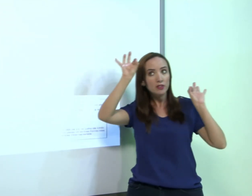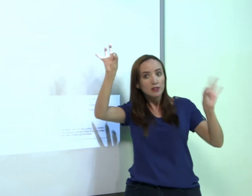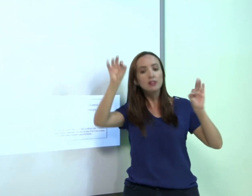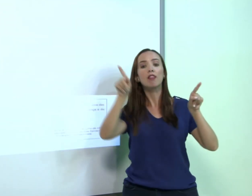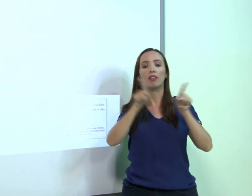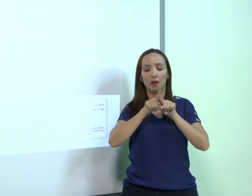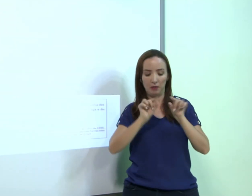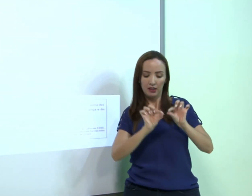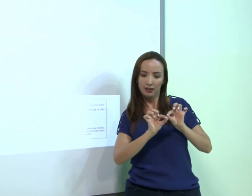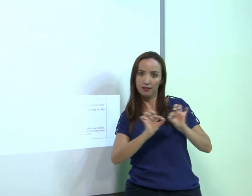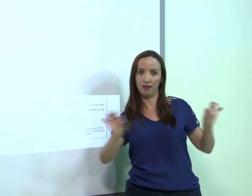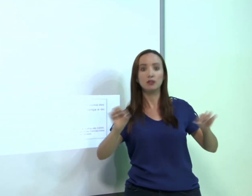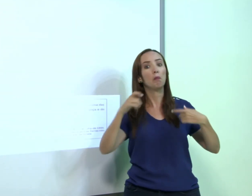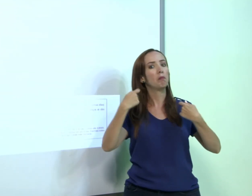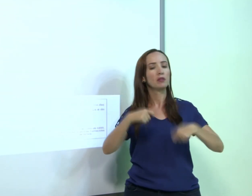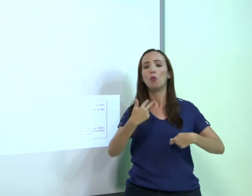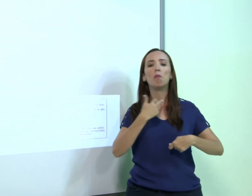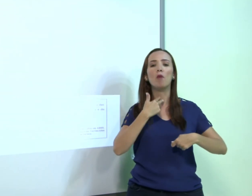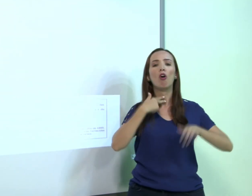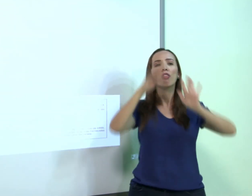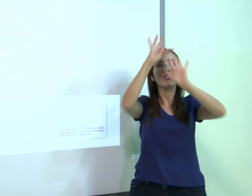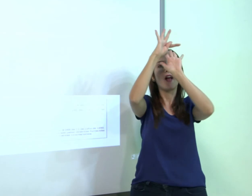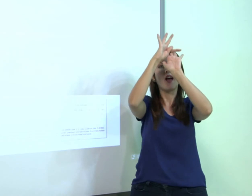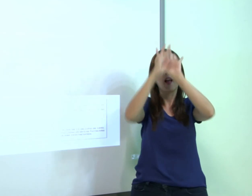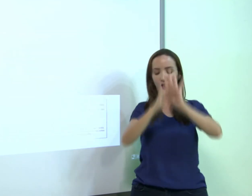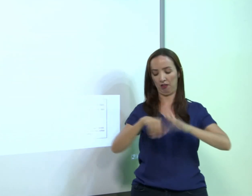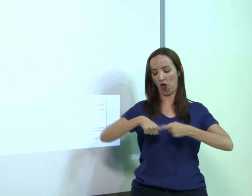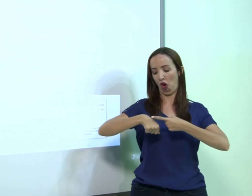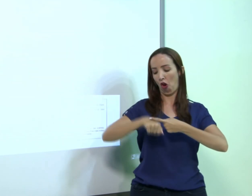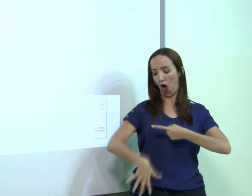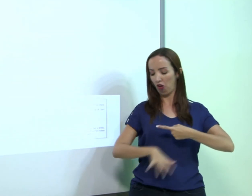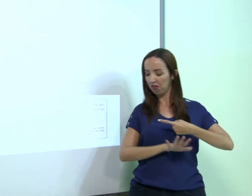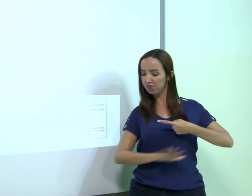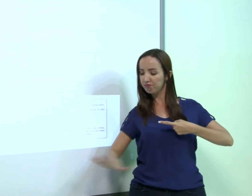Coloca-se o número lá em cima e embaixo também.